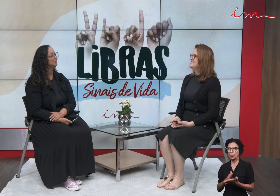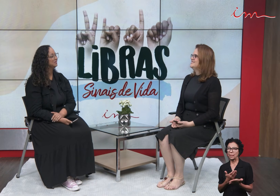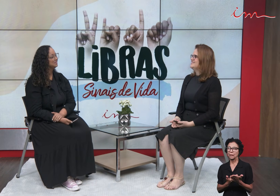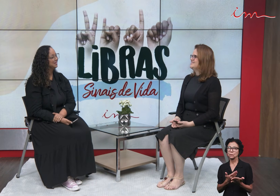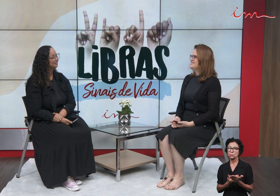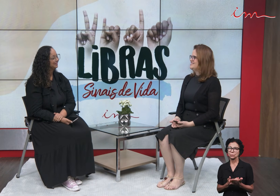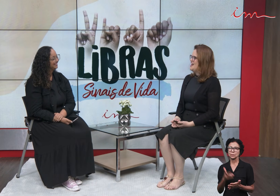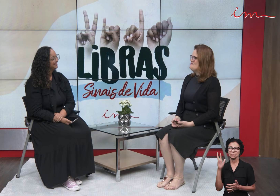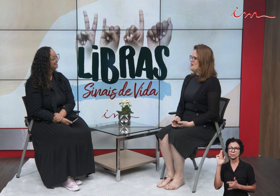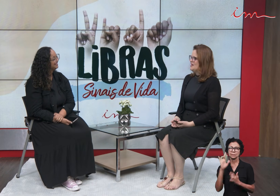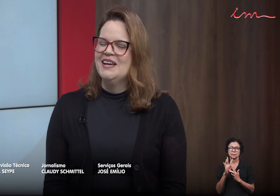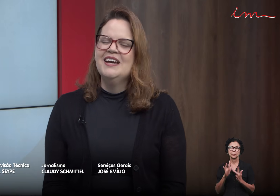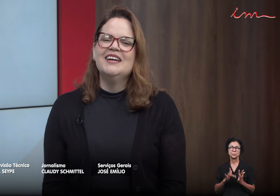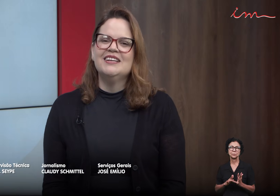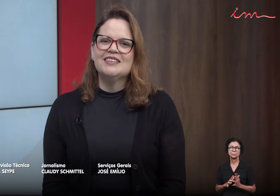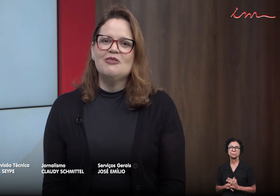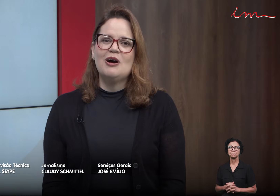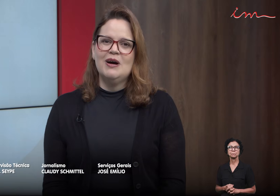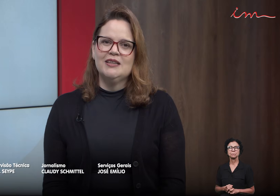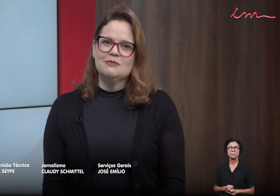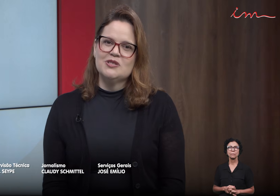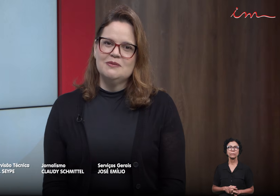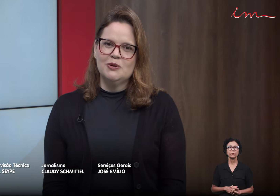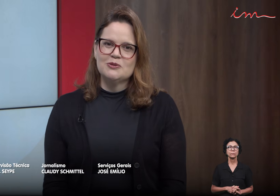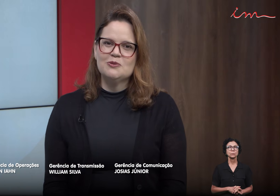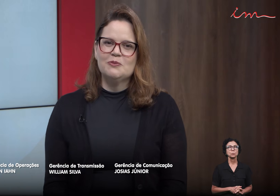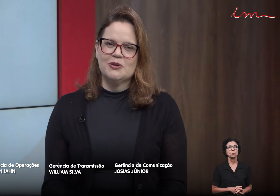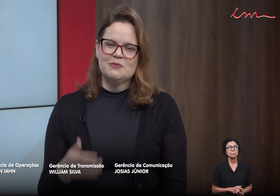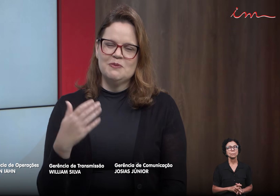estudem. A paz do Senhor. amém. Então